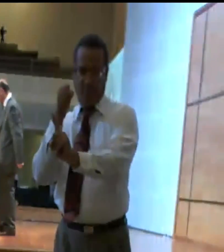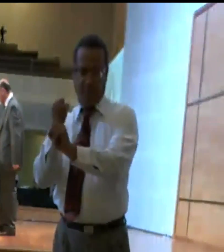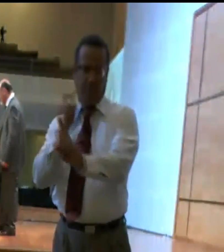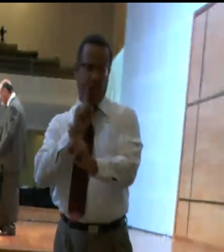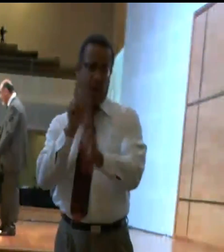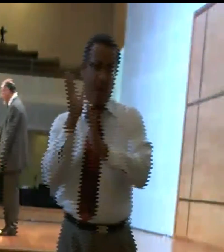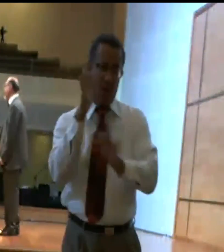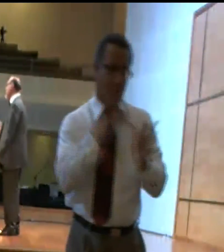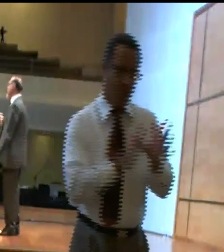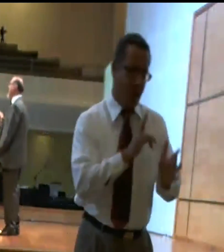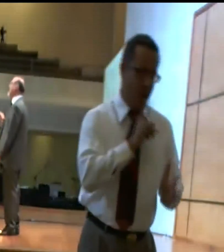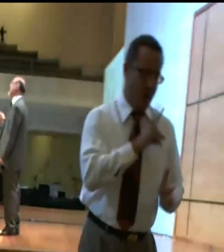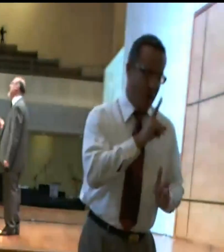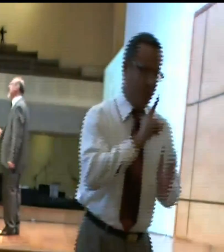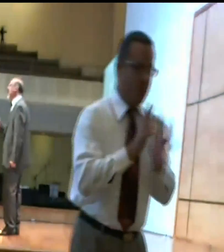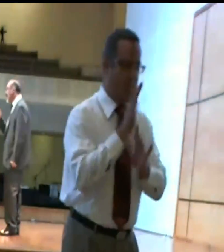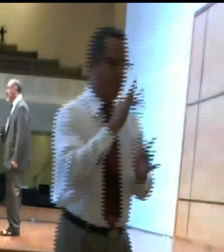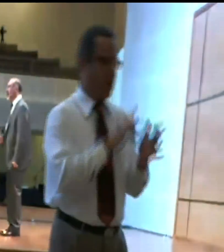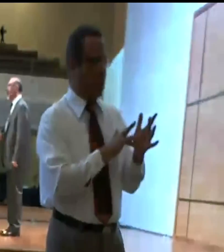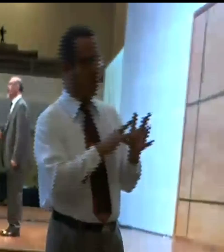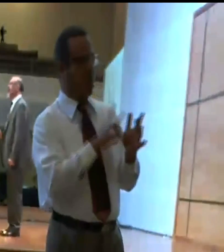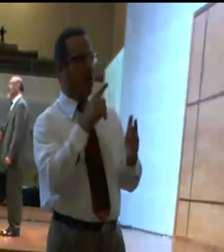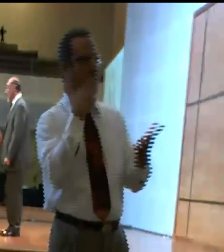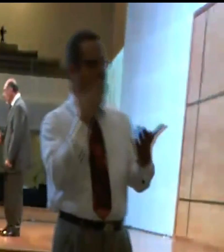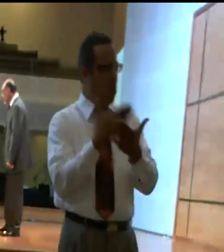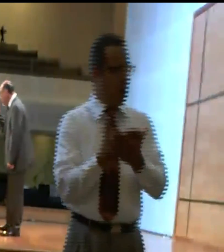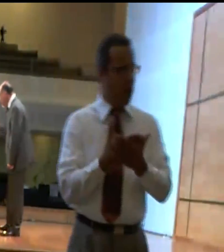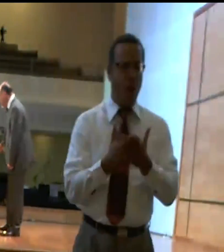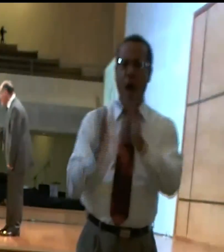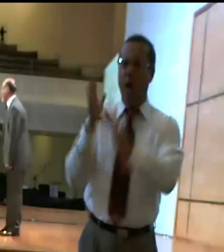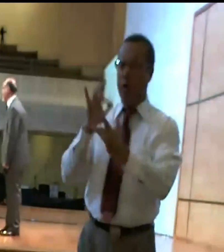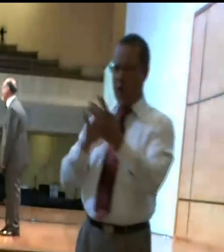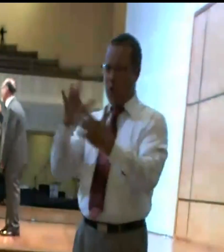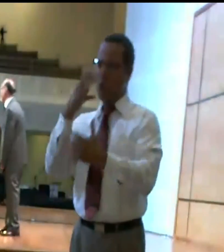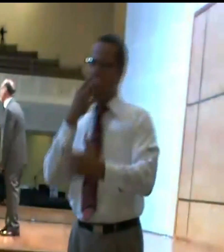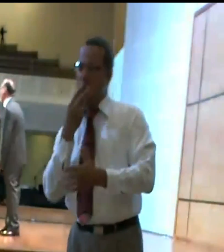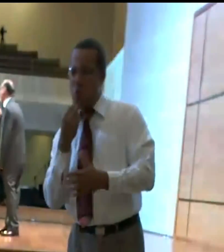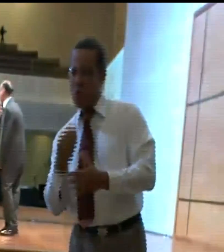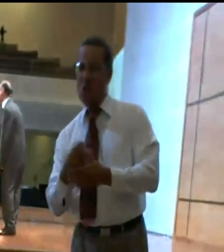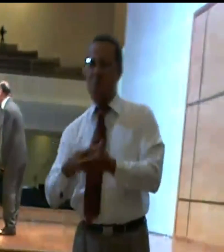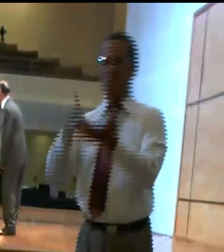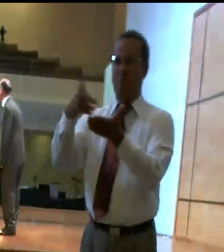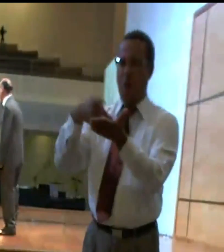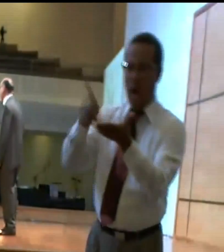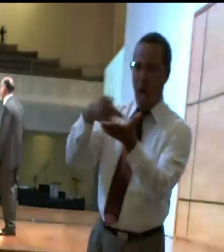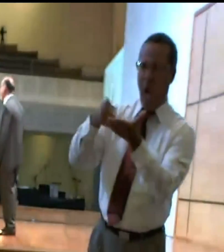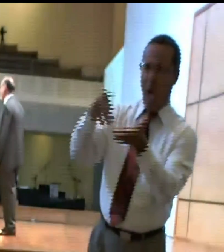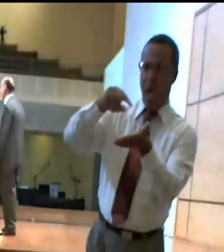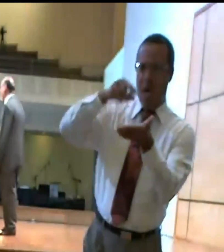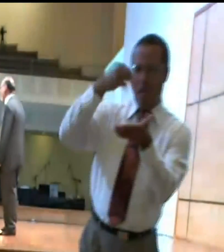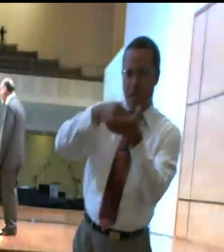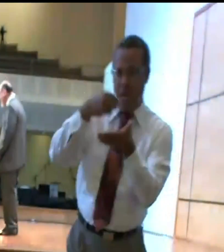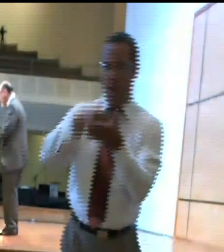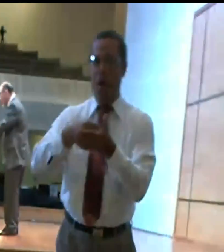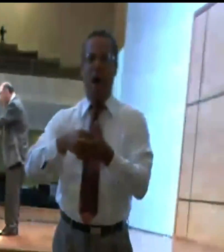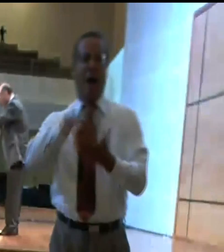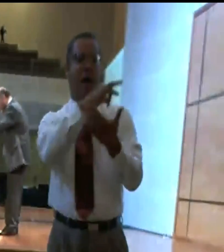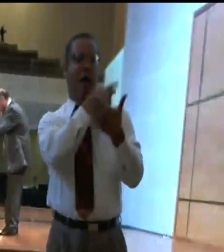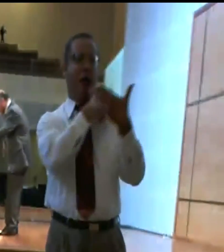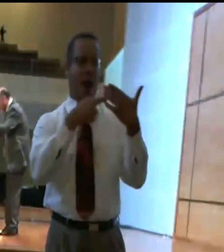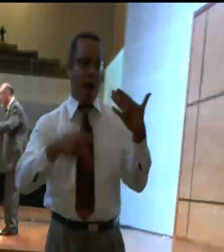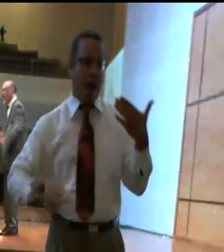trampa, y le preguntan si era legítimo que los judíos le dieran tributo al César. Es decir,